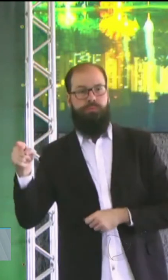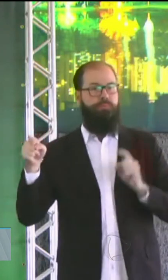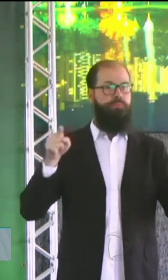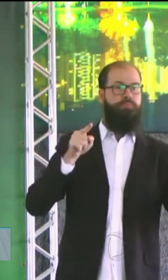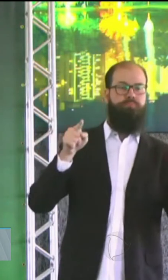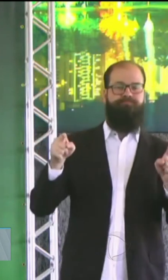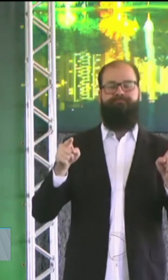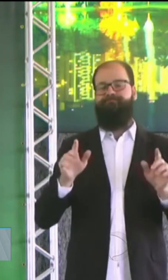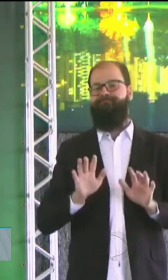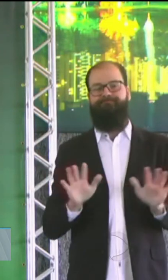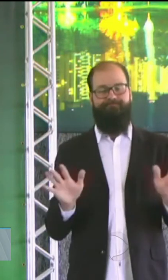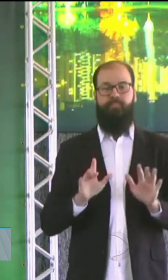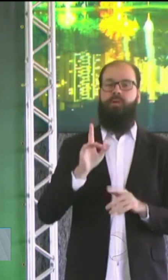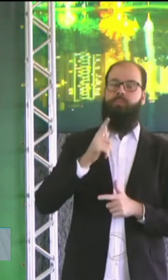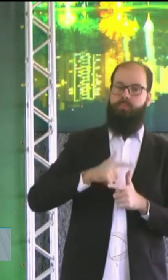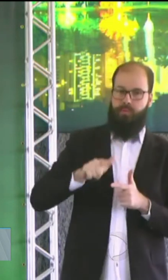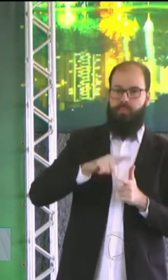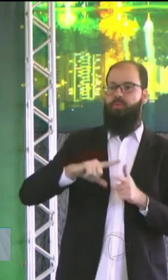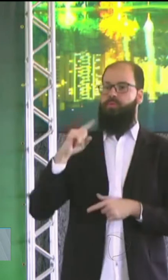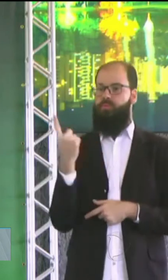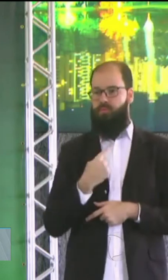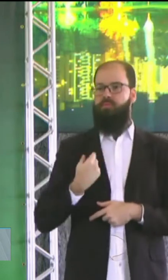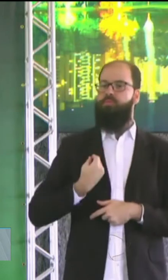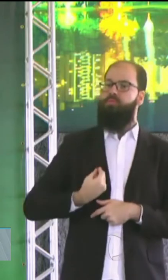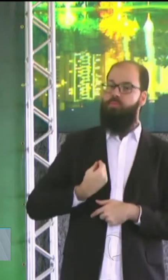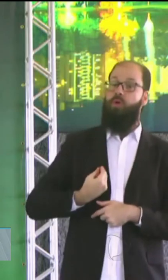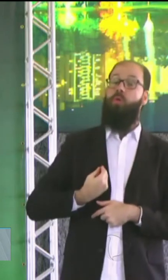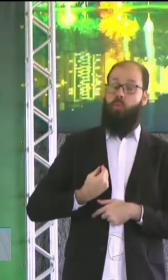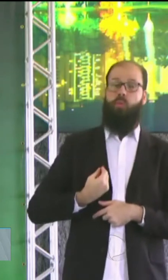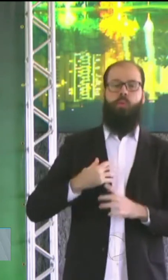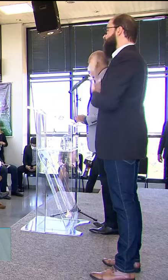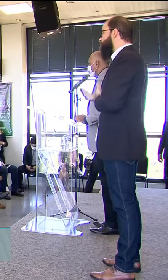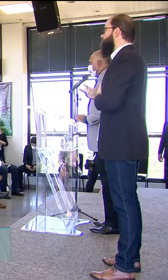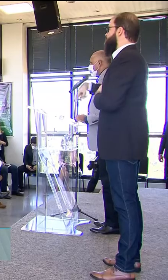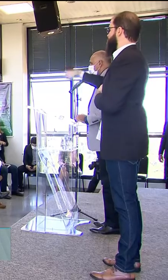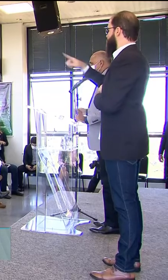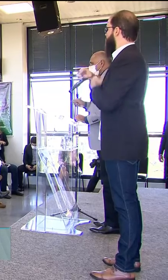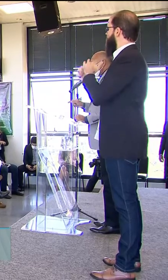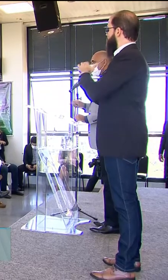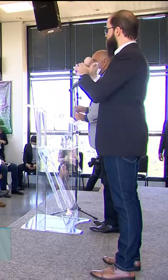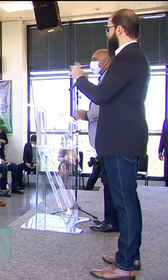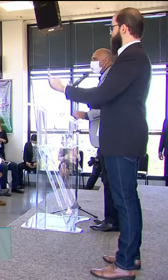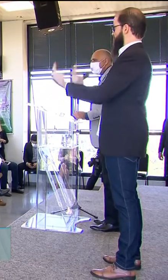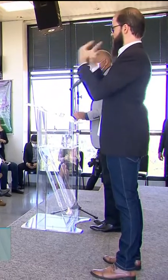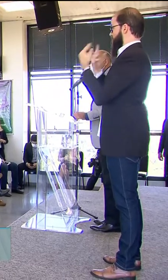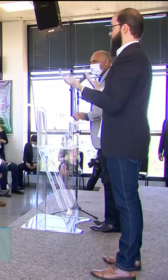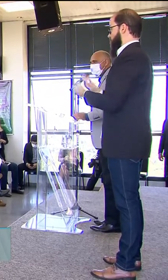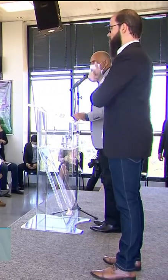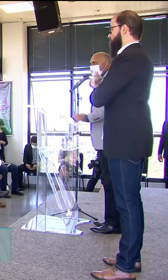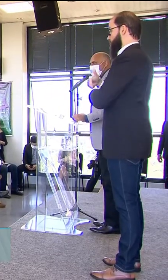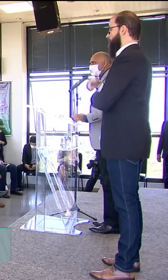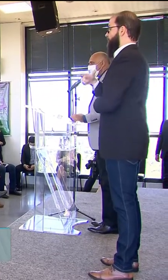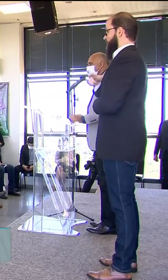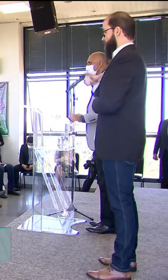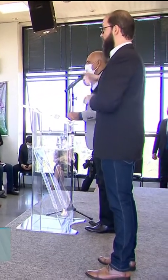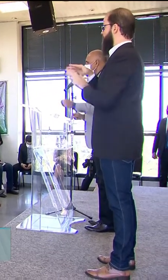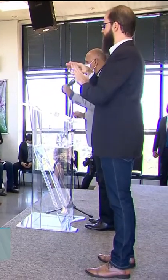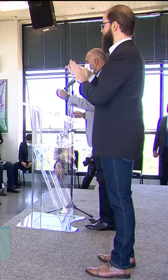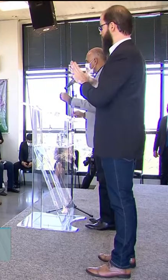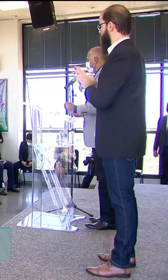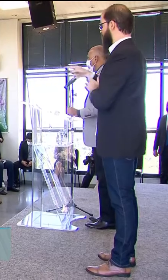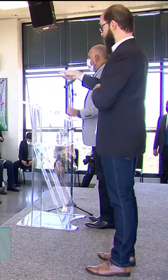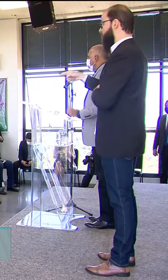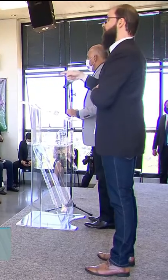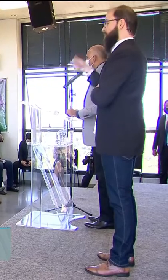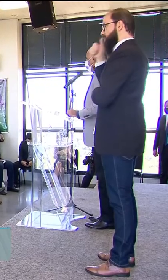Isso é um problema que estamos enfrentando no mundo inteiro, chamada Covid-19. A ação é uma parceria entre as secretarias